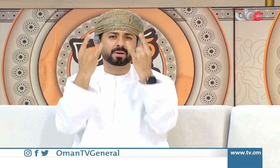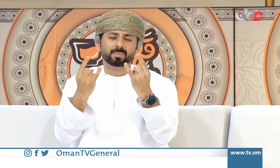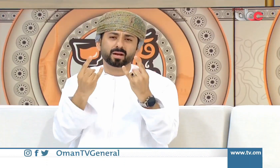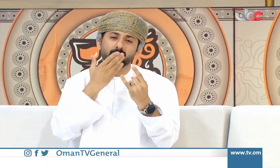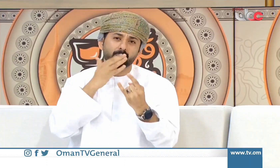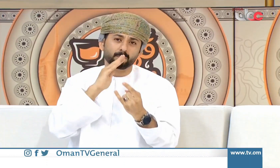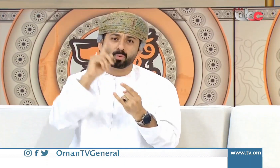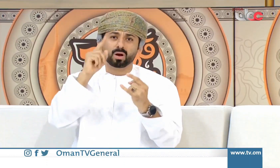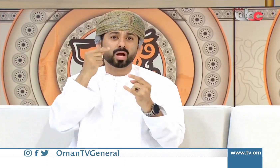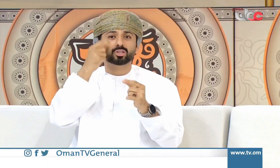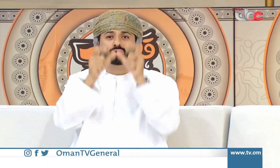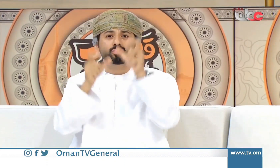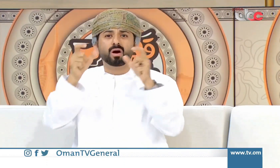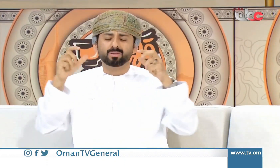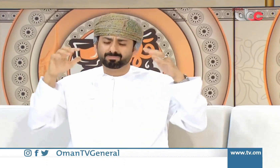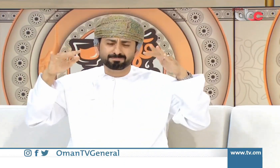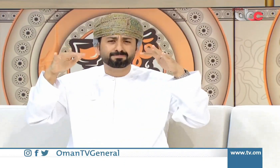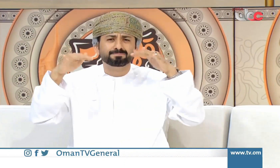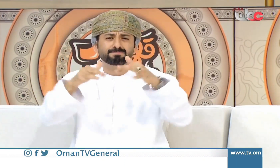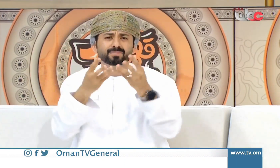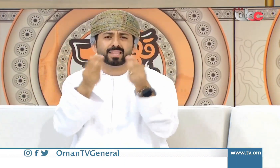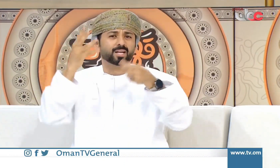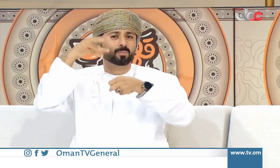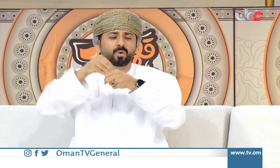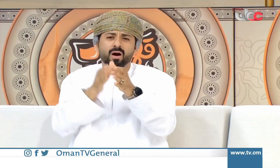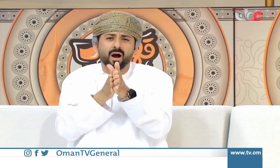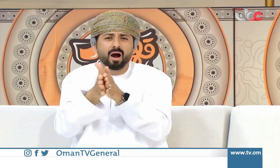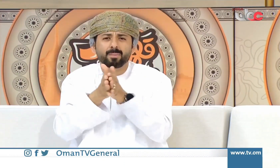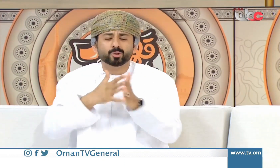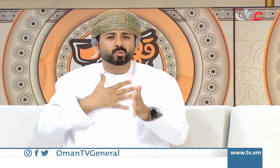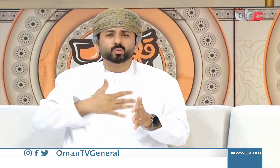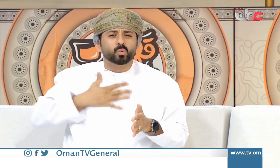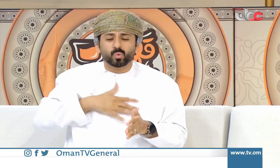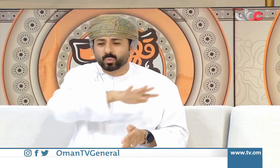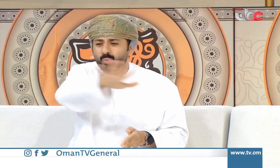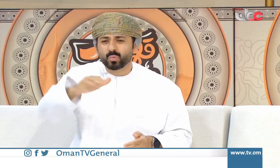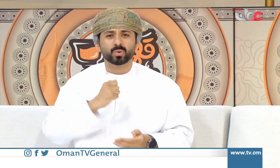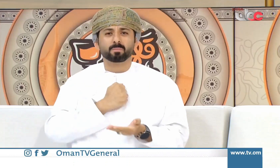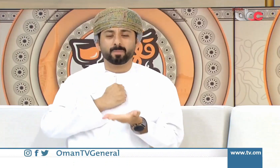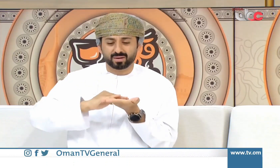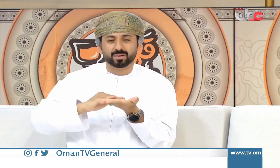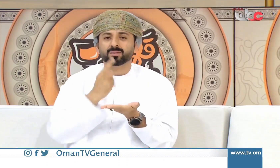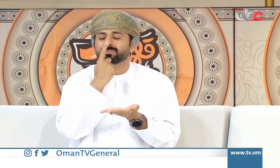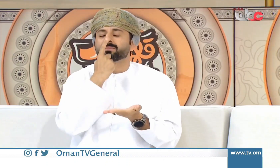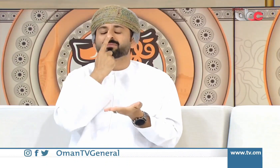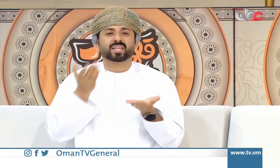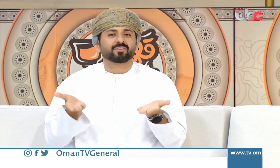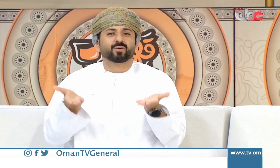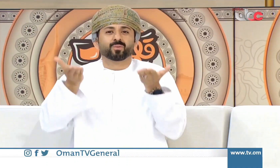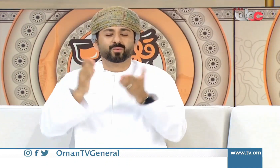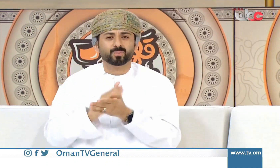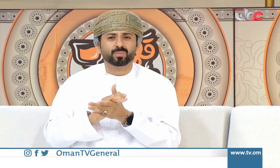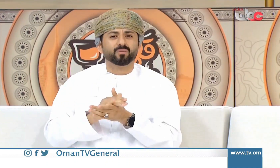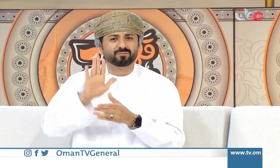والخدمات والتهيئة الرائعة للأشخاص من ذوي الإعاقة، واللي كان حضورهم كان رائع وحماسهم جدا وكان شعورهم